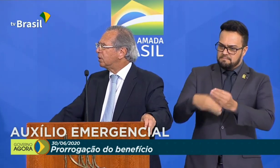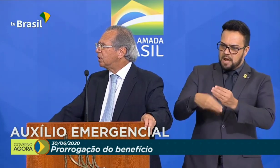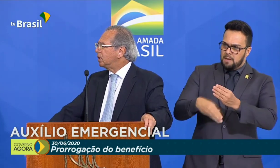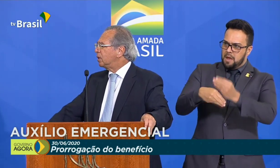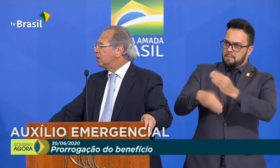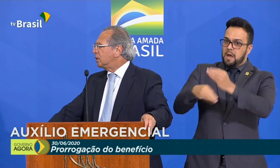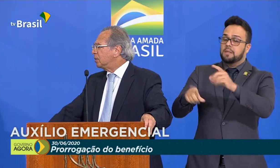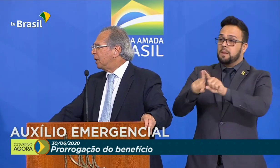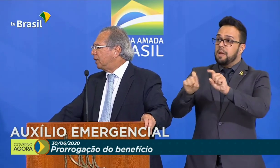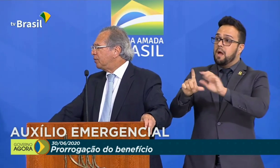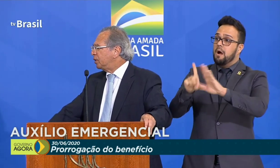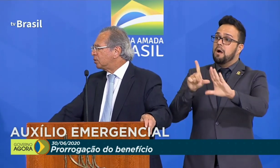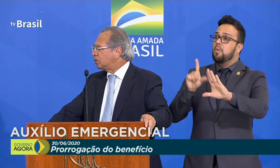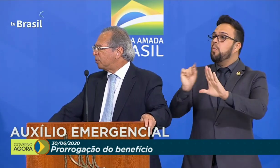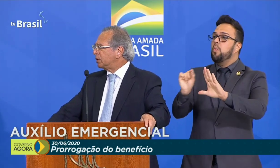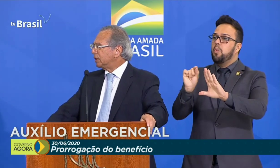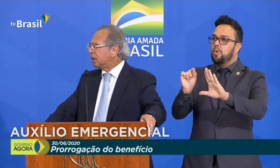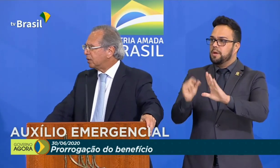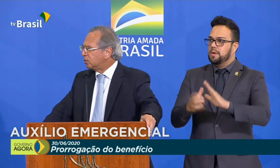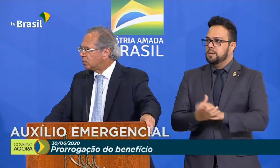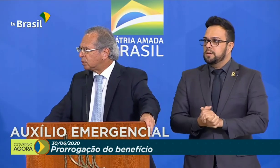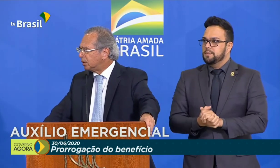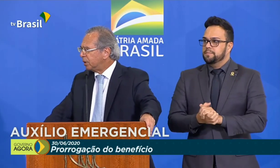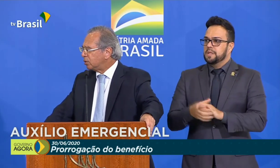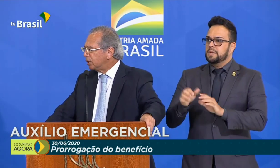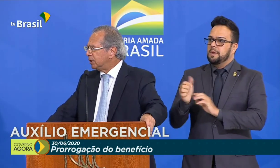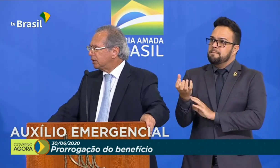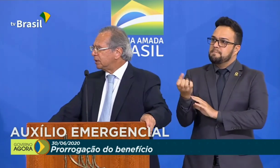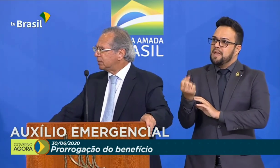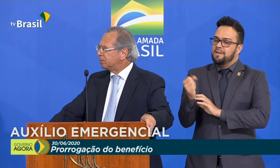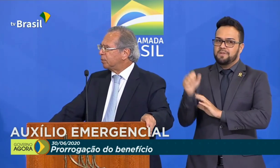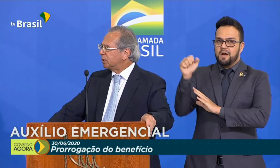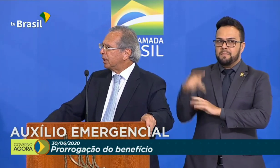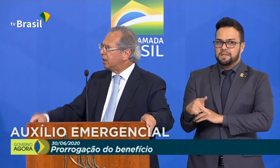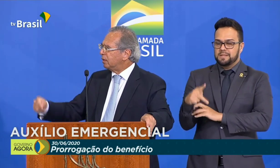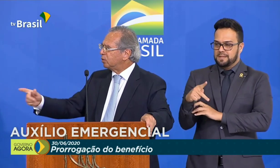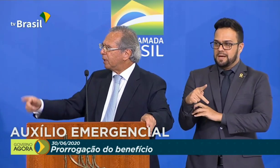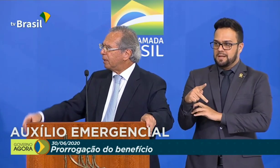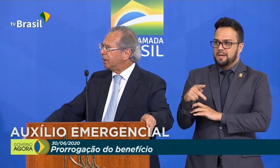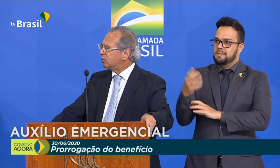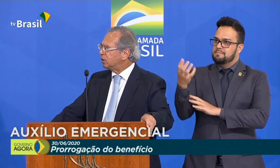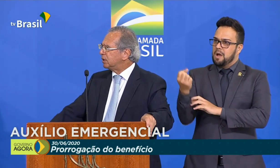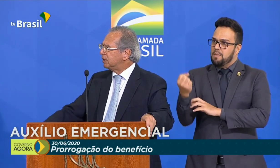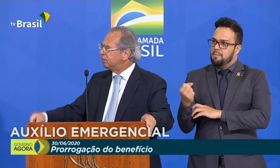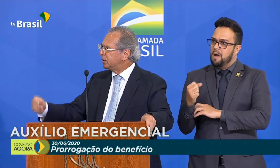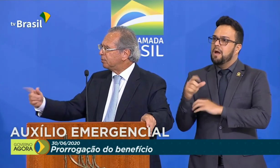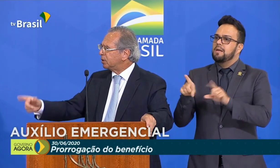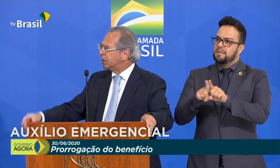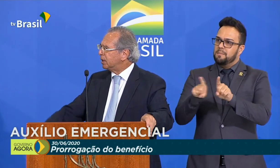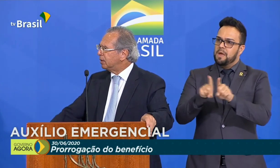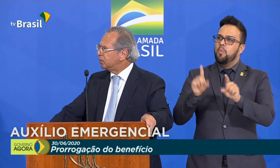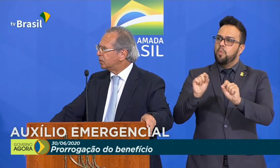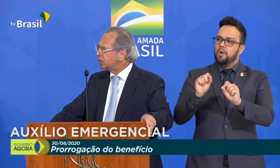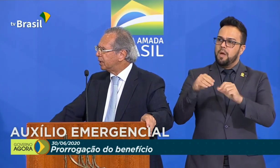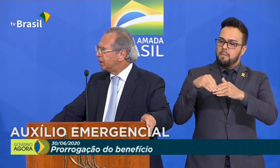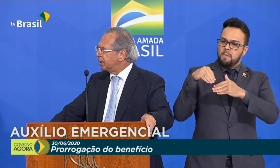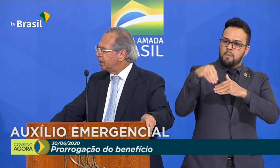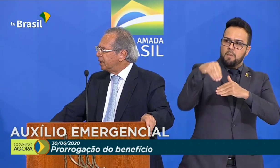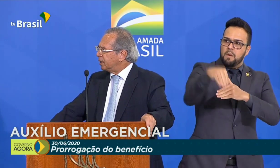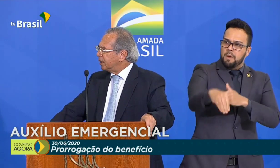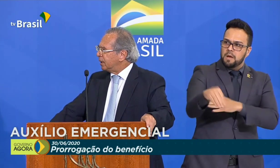antecipamos benefícios de aposentados e pensionistas, postergamos pagamento de simples,